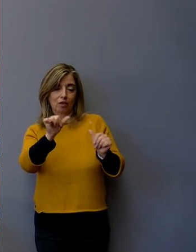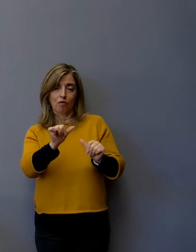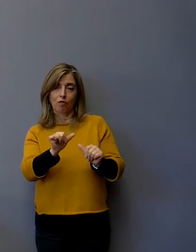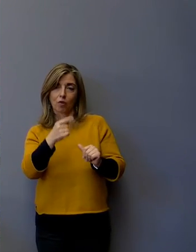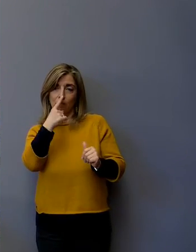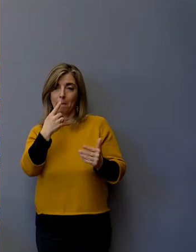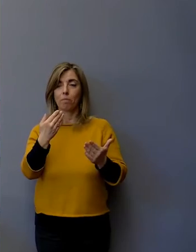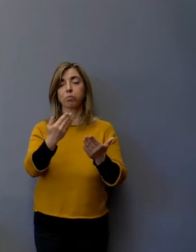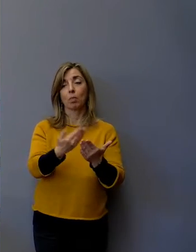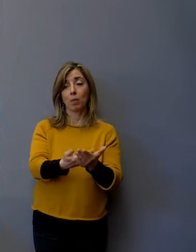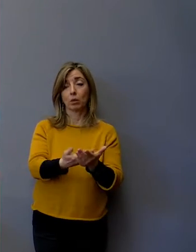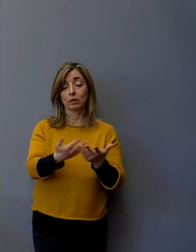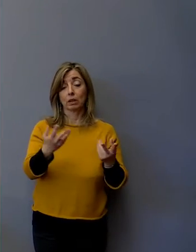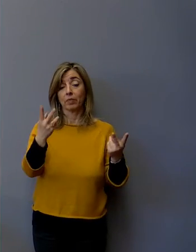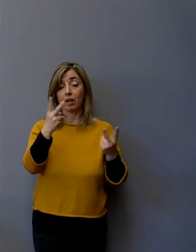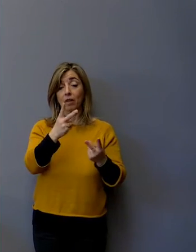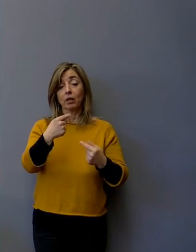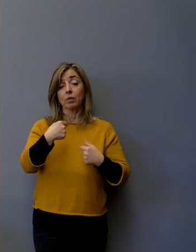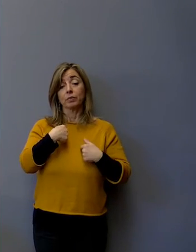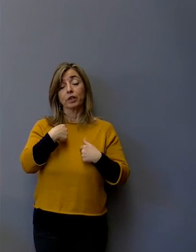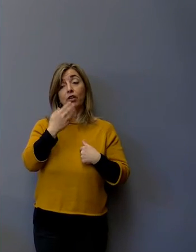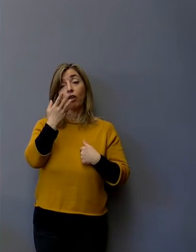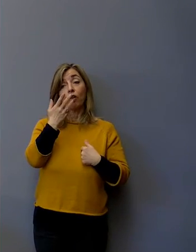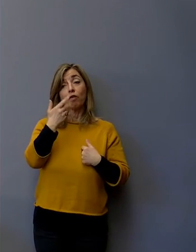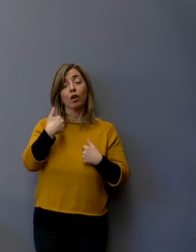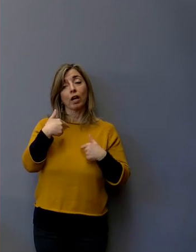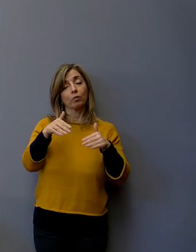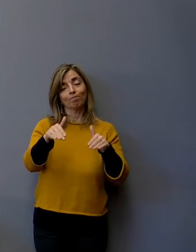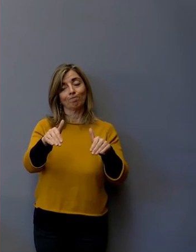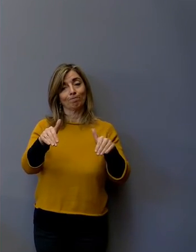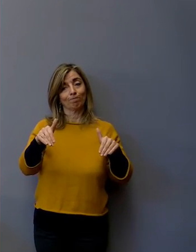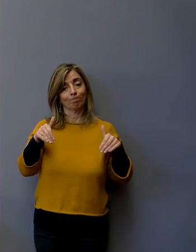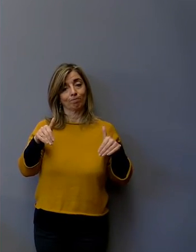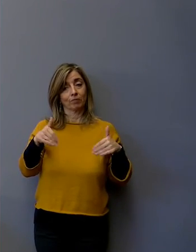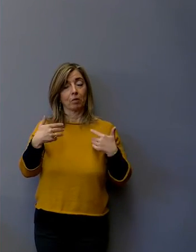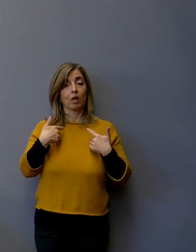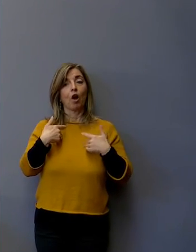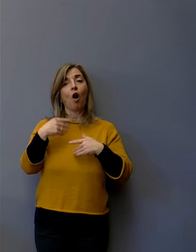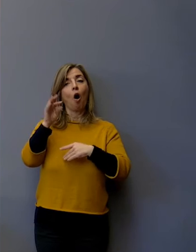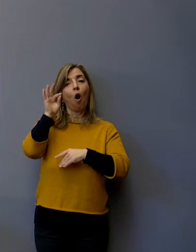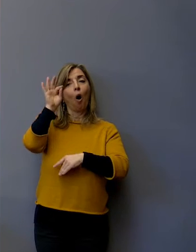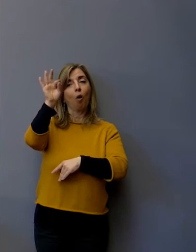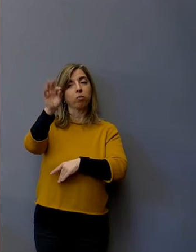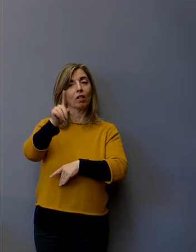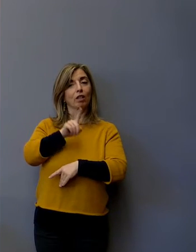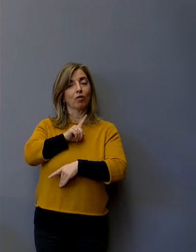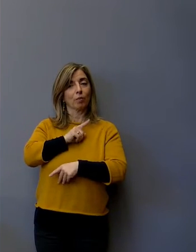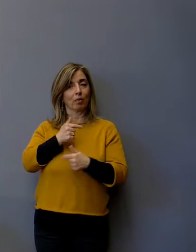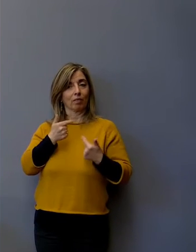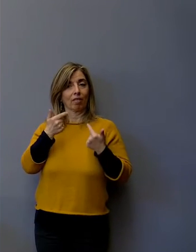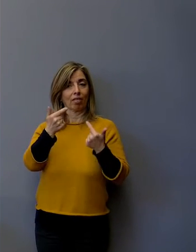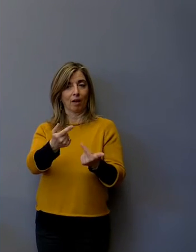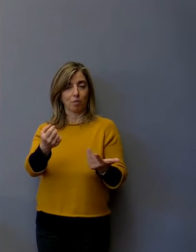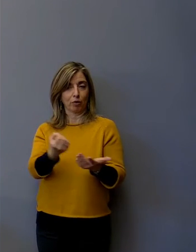come dire ritirerà il insieme avendo raggiunto il mio scopo di provocazione accorti consigliere ben